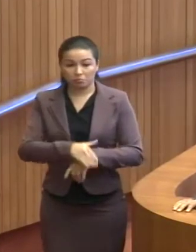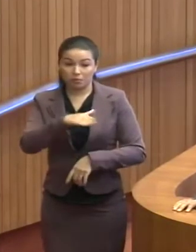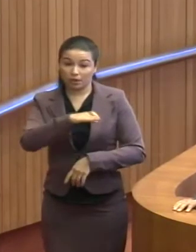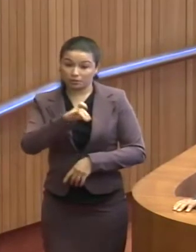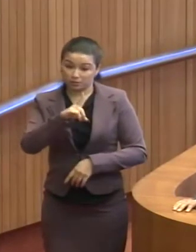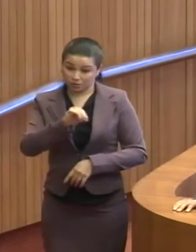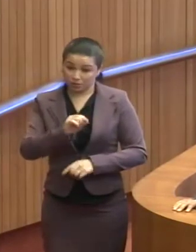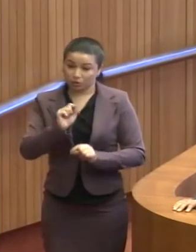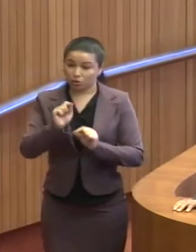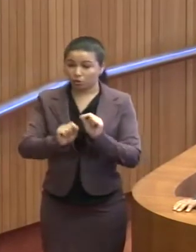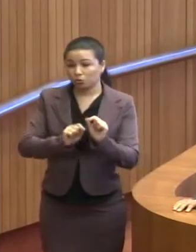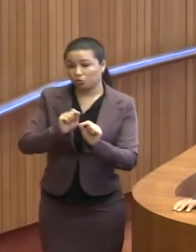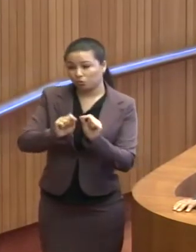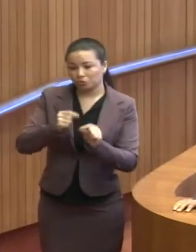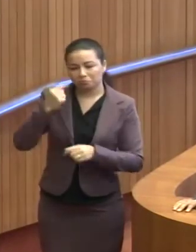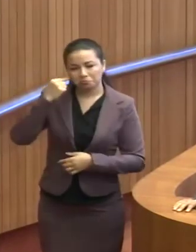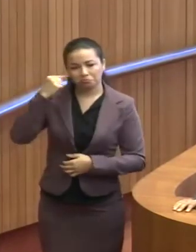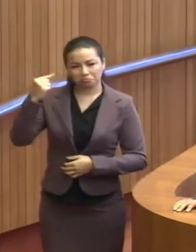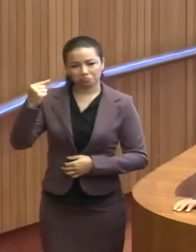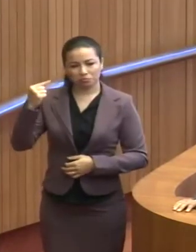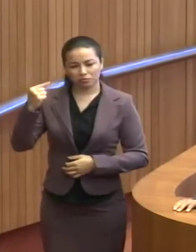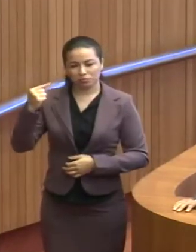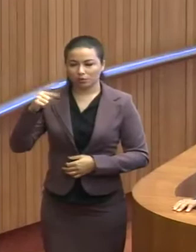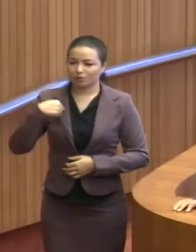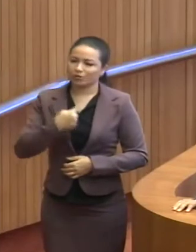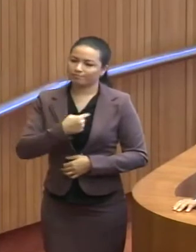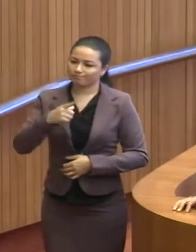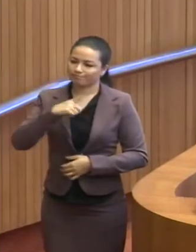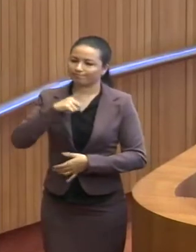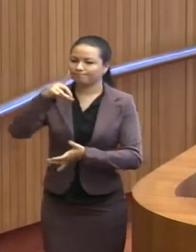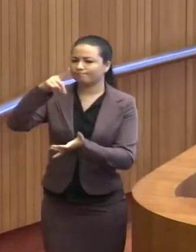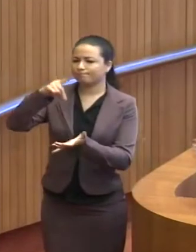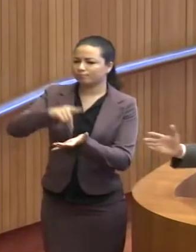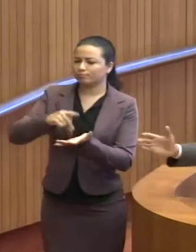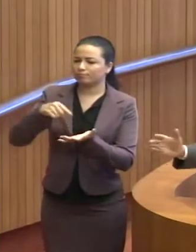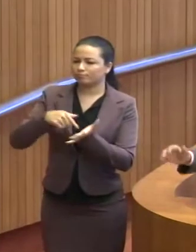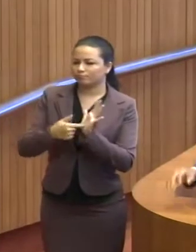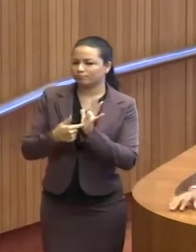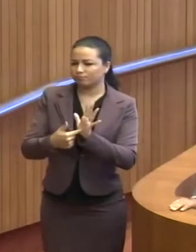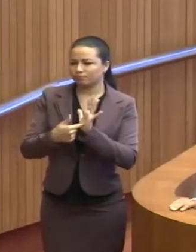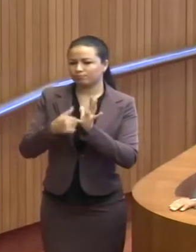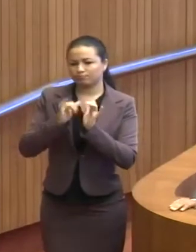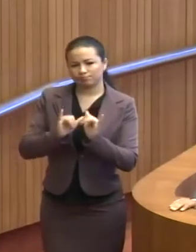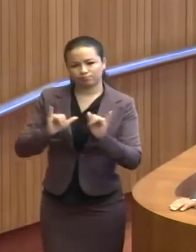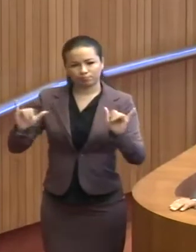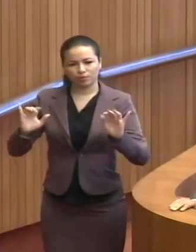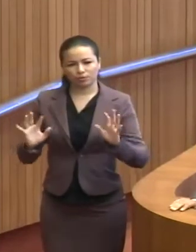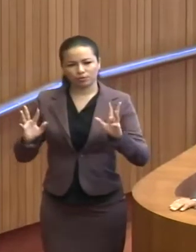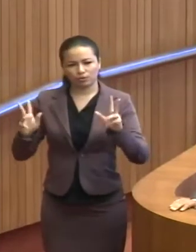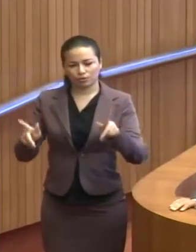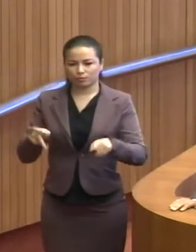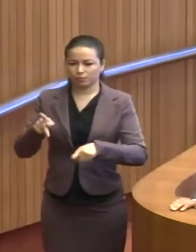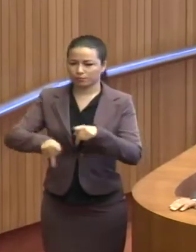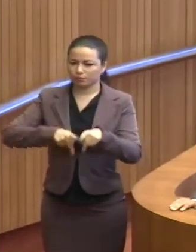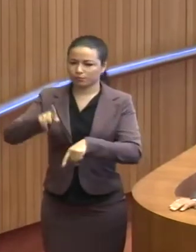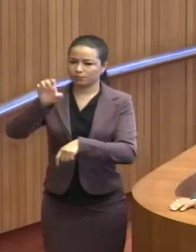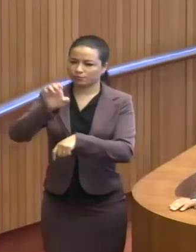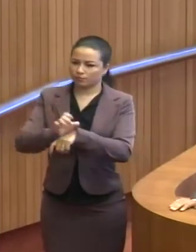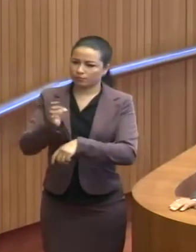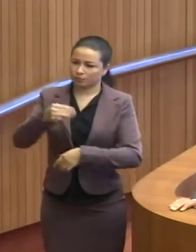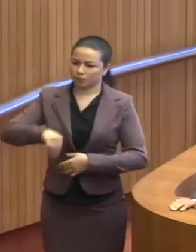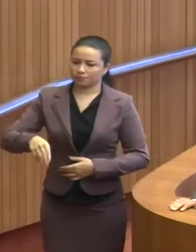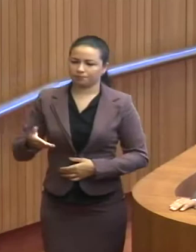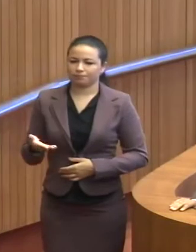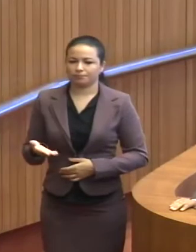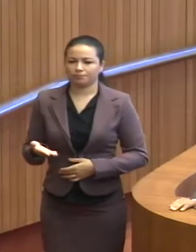mais cedo do que a gente imaginava, a gente teria a verdade revelada para toda a população do estado do